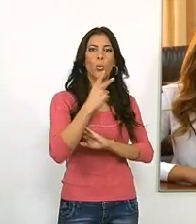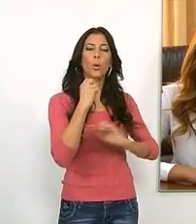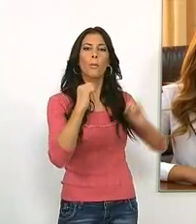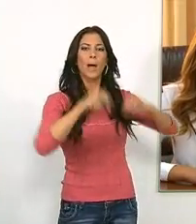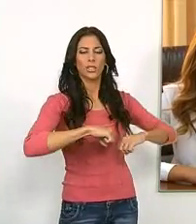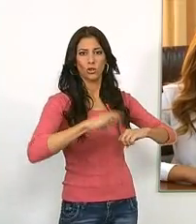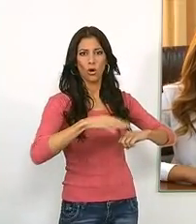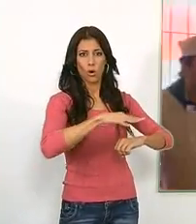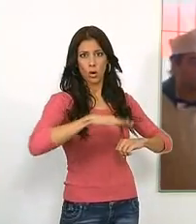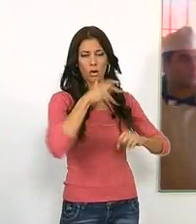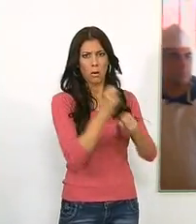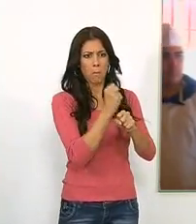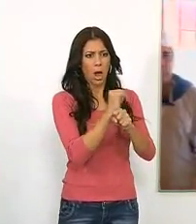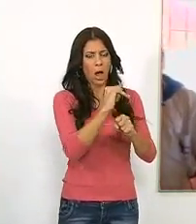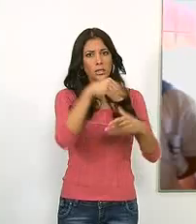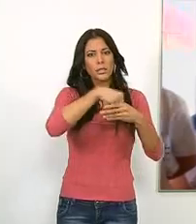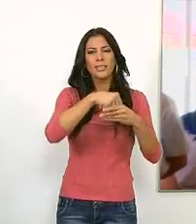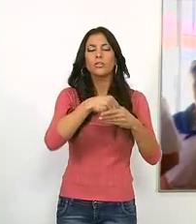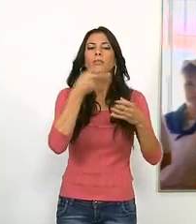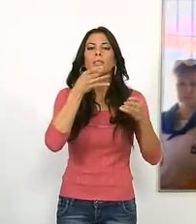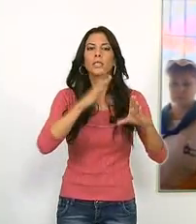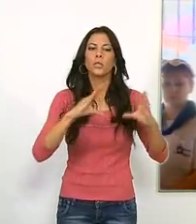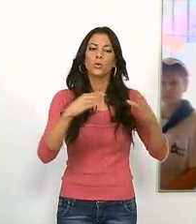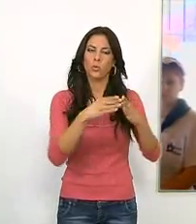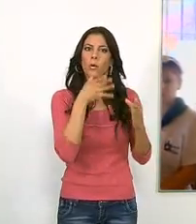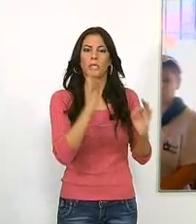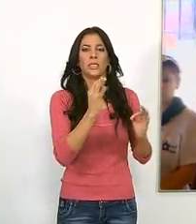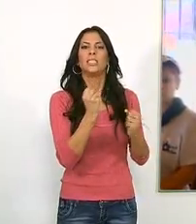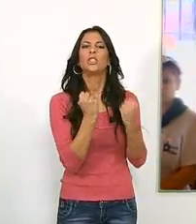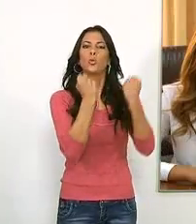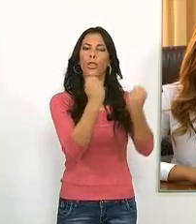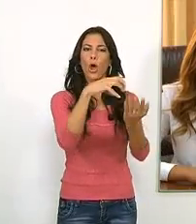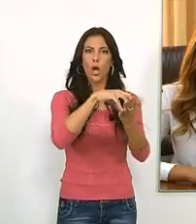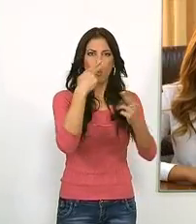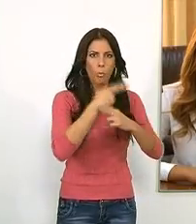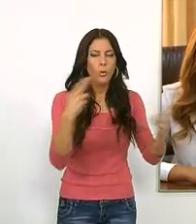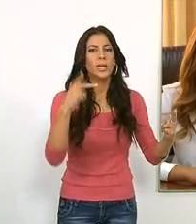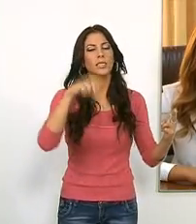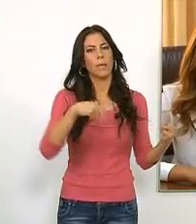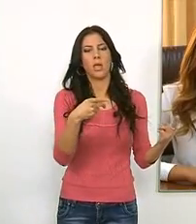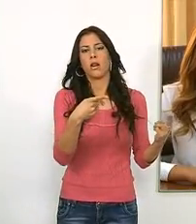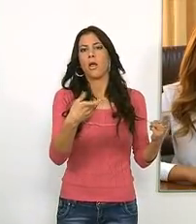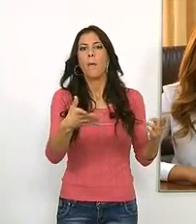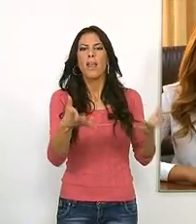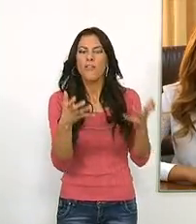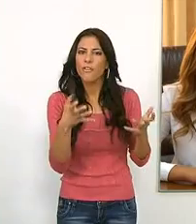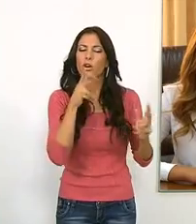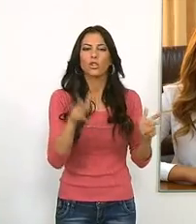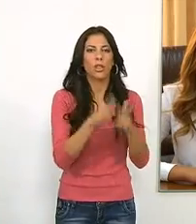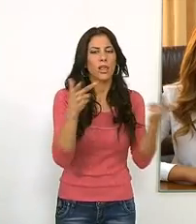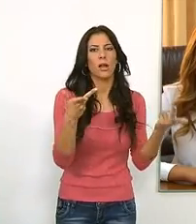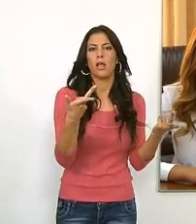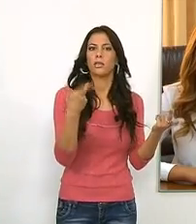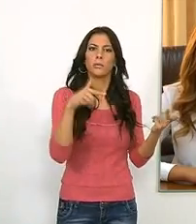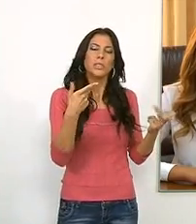por el empleo donde han formado parte integrantes des de instituciones públicas entidades benéficas sociales